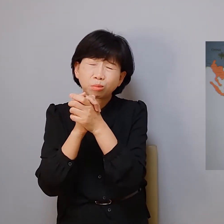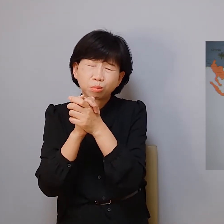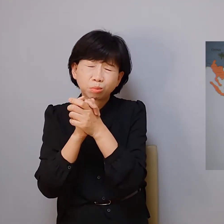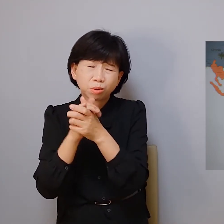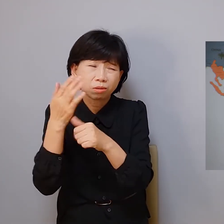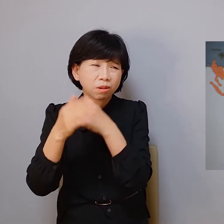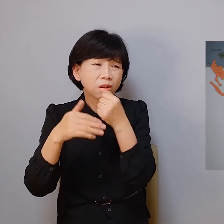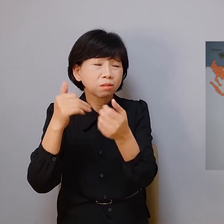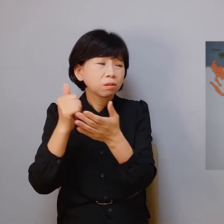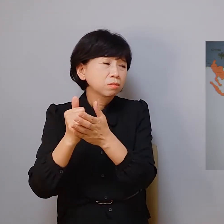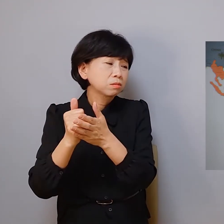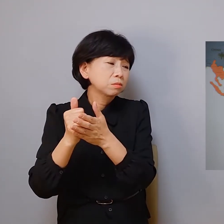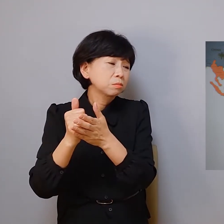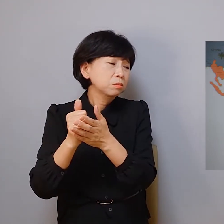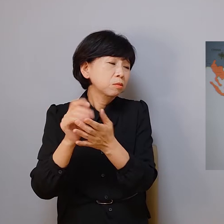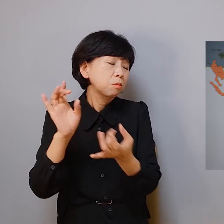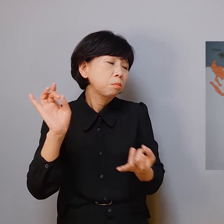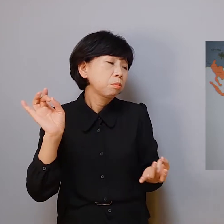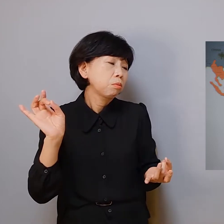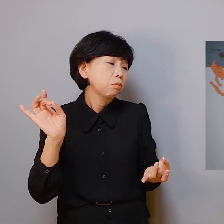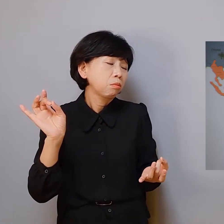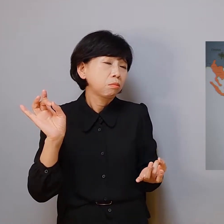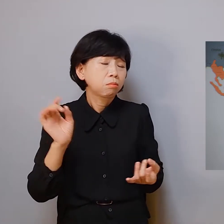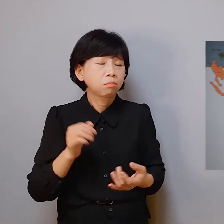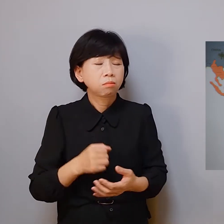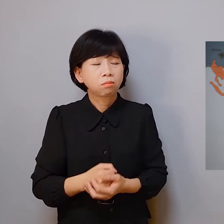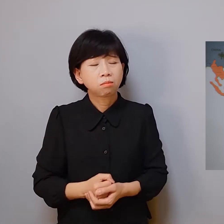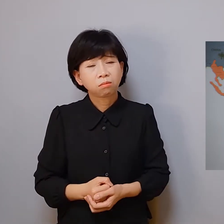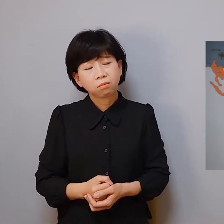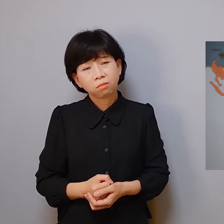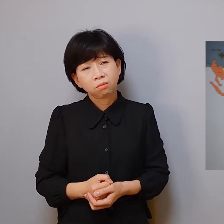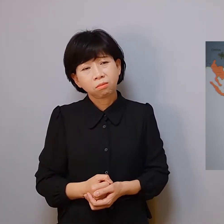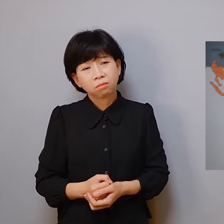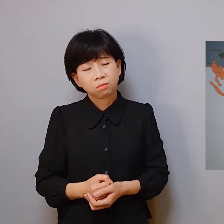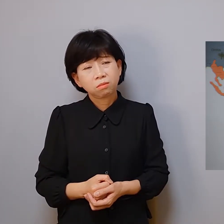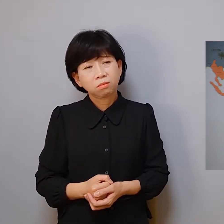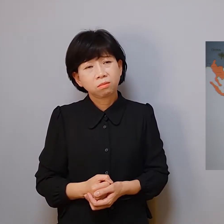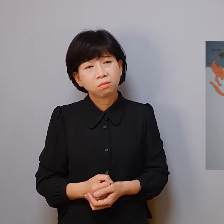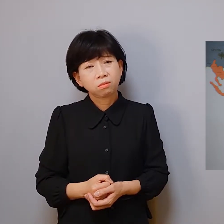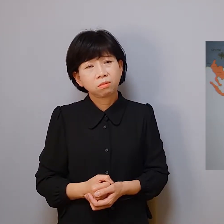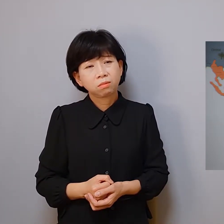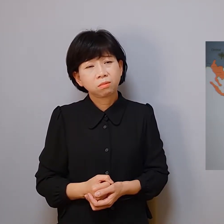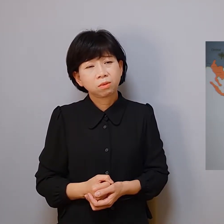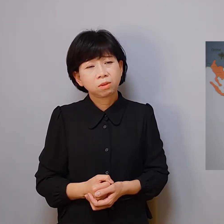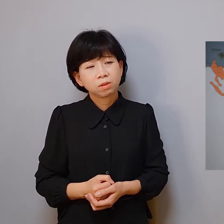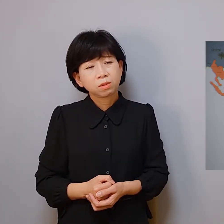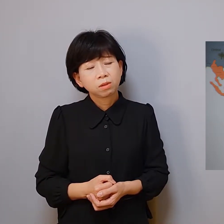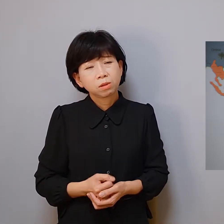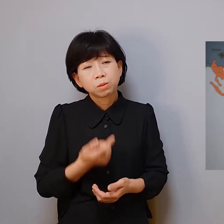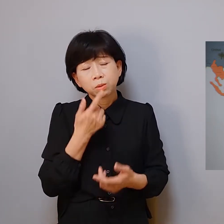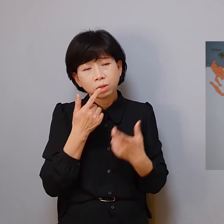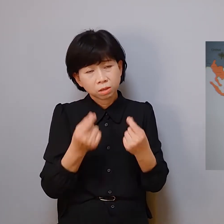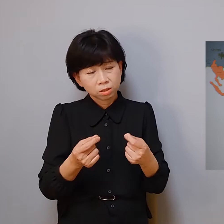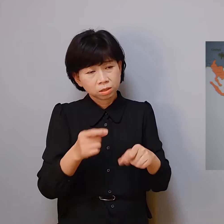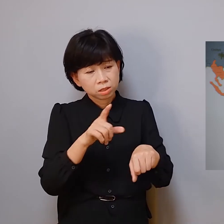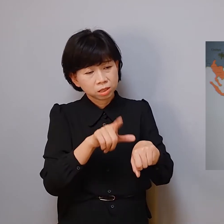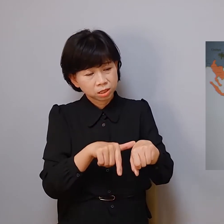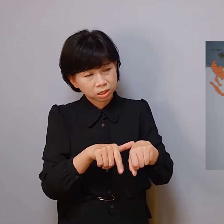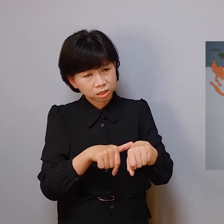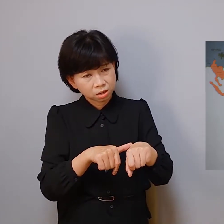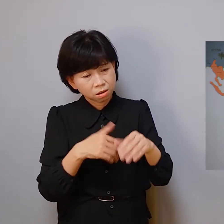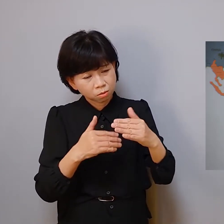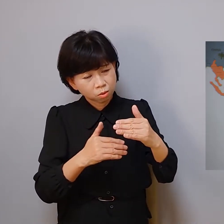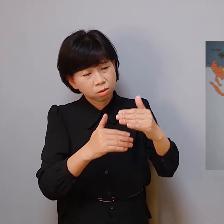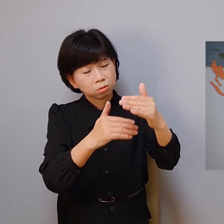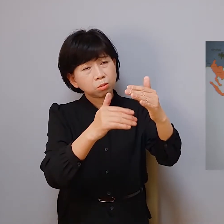하나님은 아무 말씀 안 하시는 거예요. 오히려 이런 시간들, 이런 과정들을 통해서